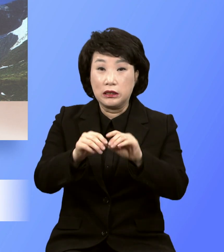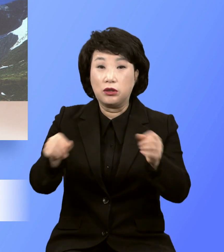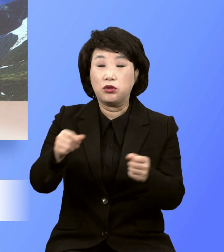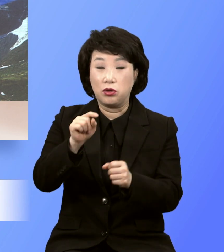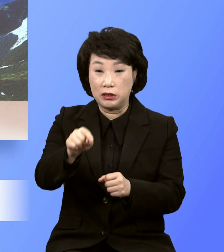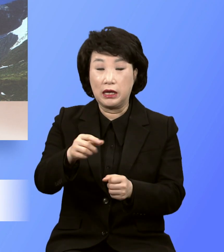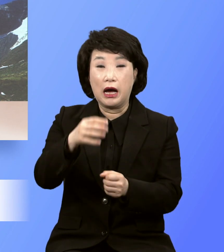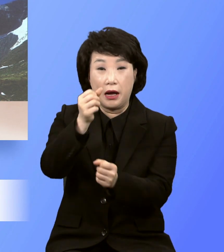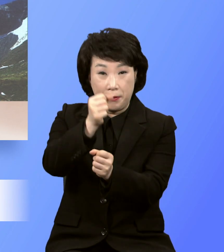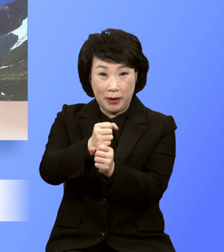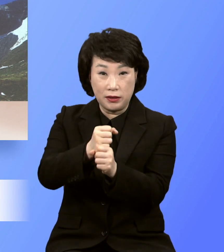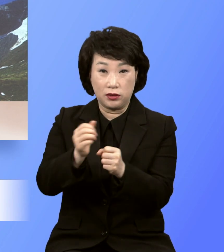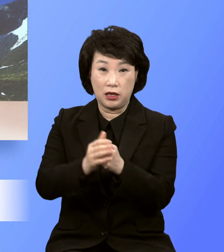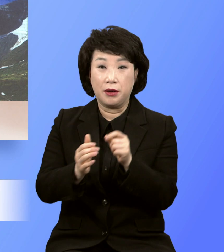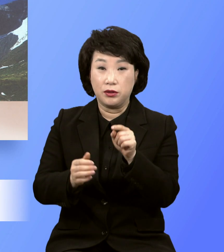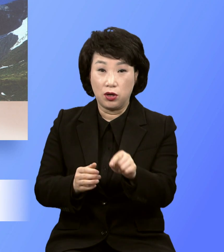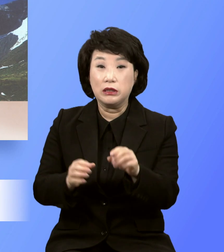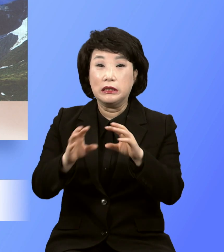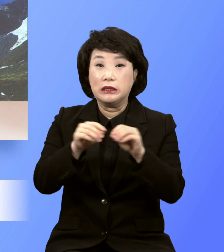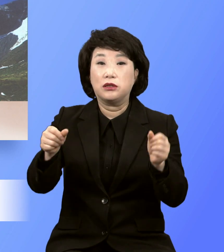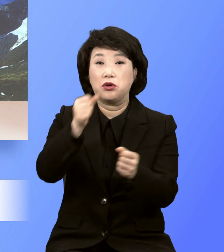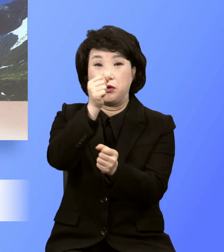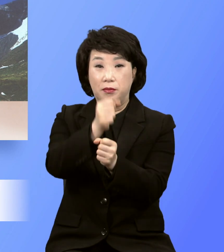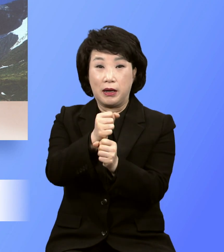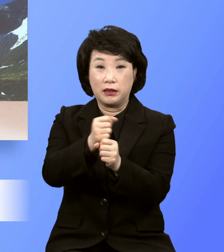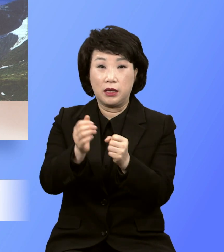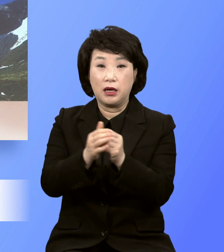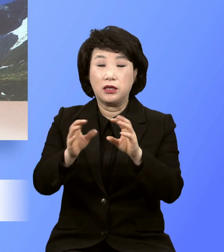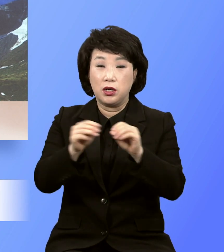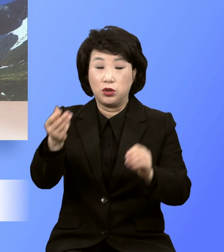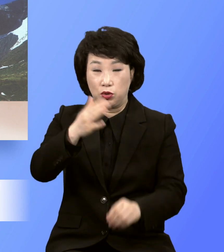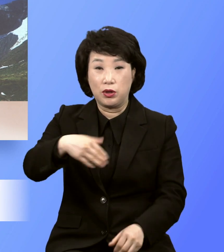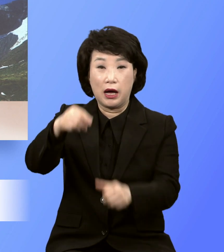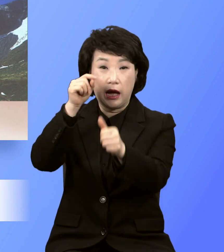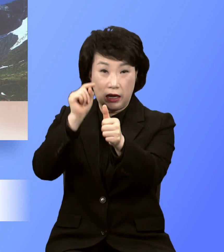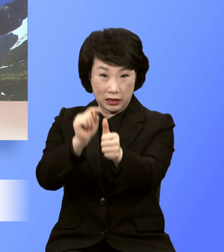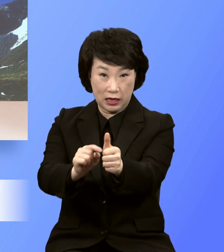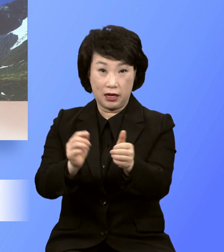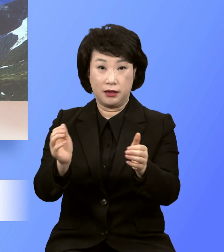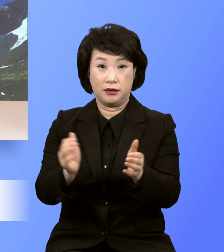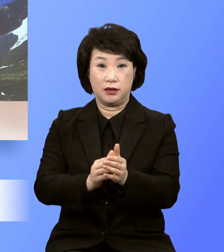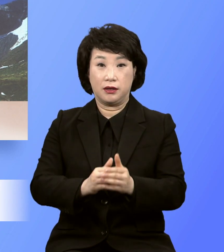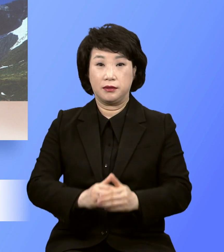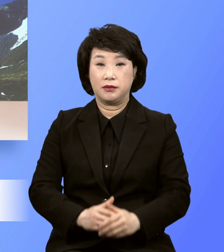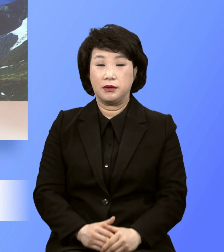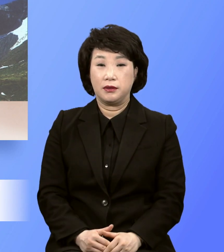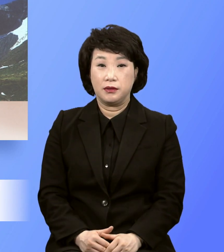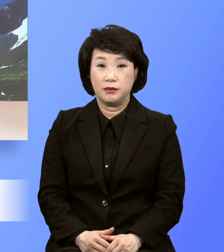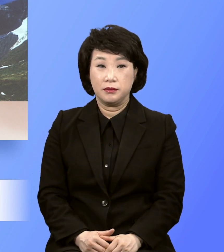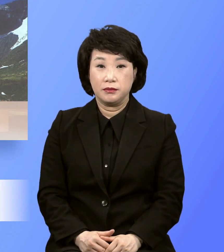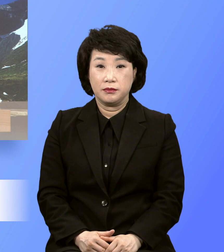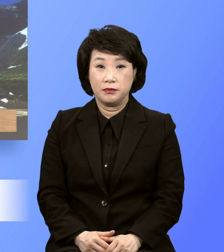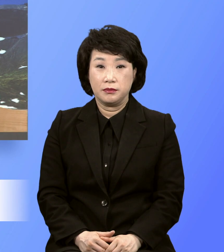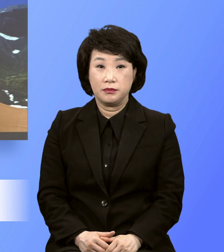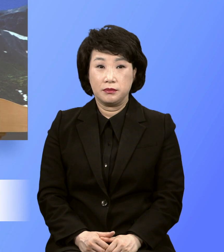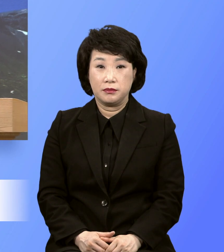내가 취함을 입었음이니라. 너는 흙이니 흙으로 돌아갈지니라 하시니라.